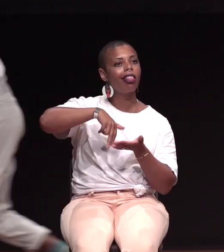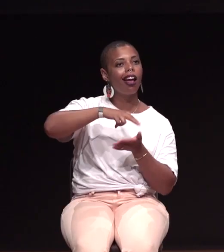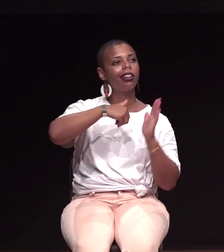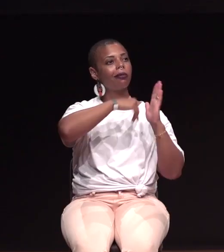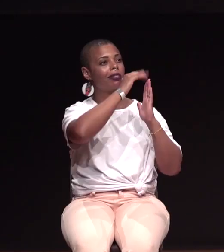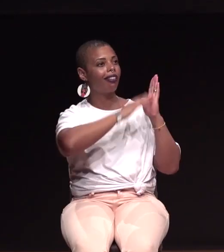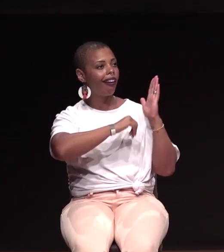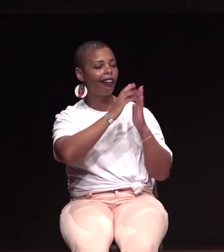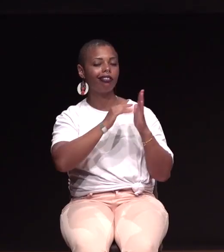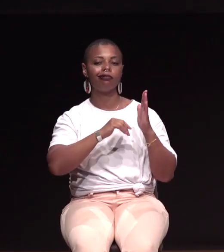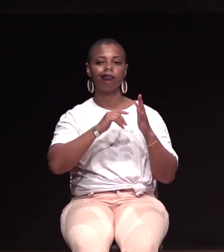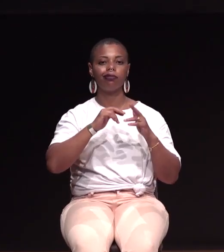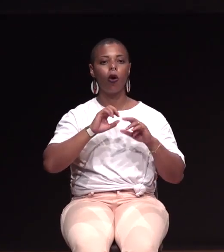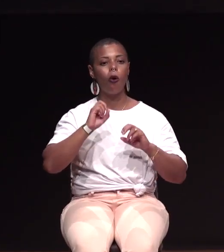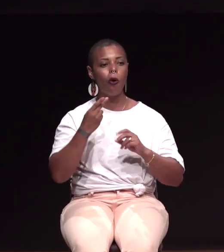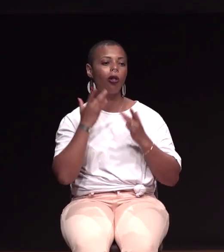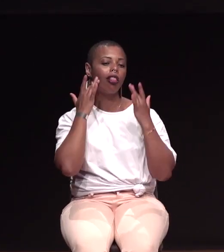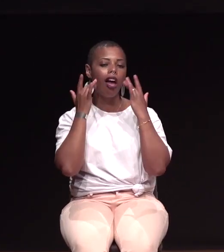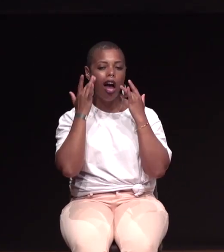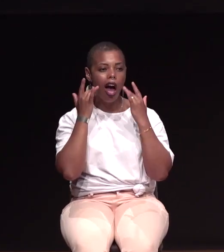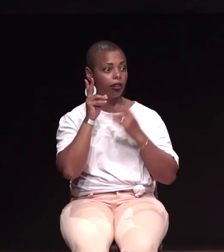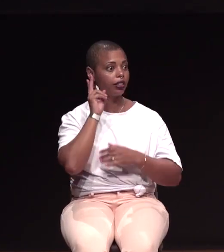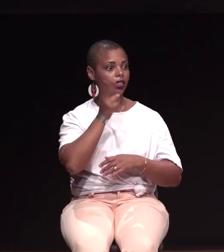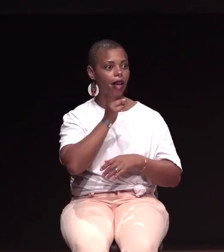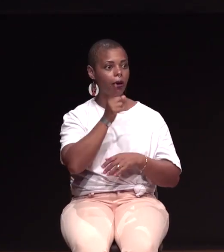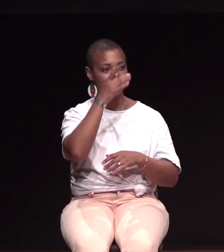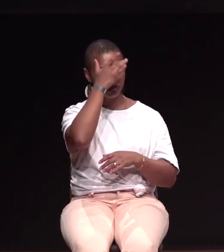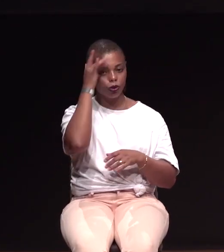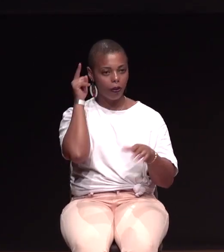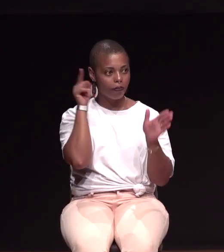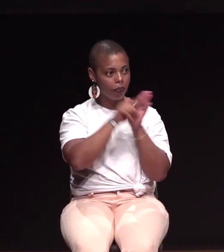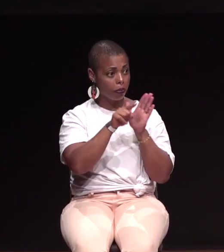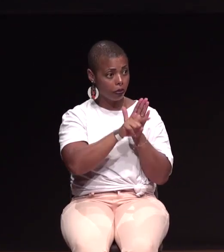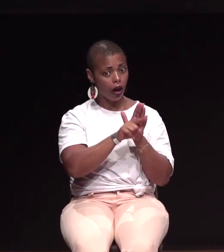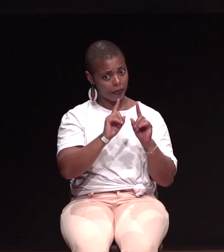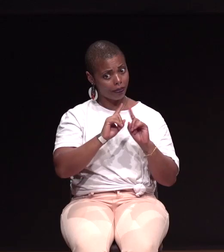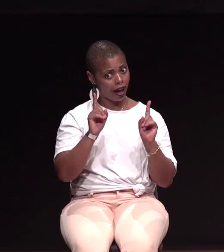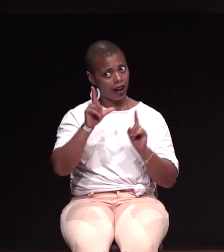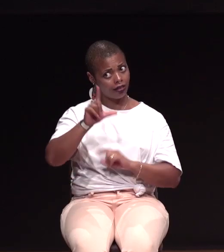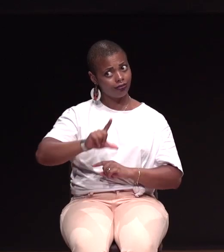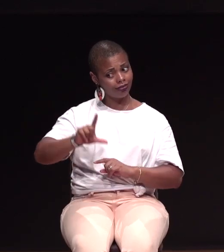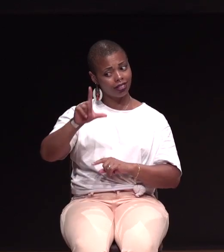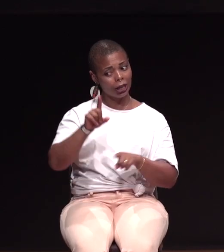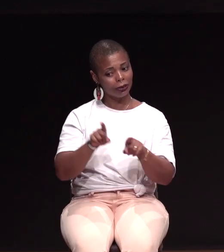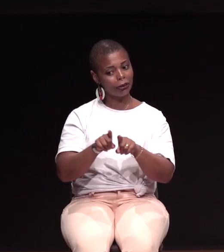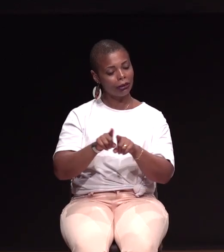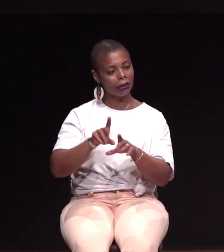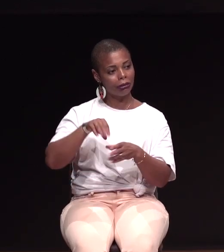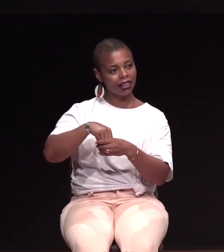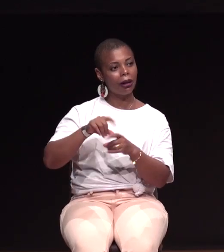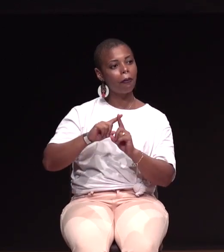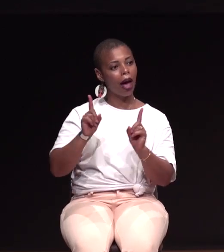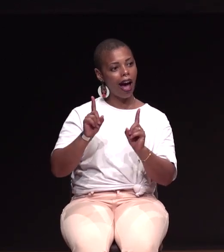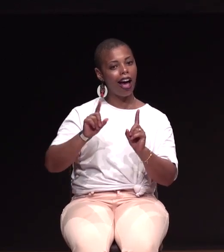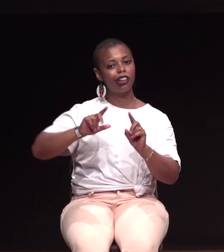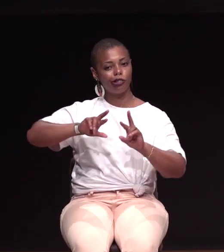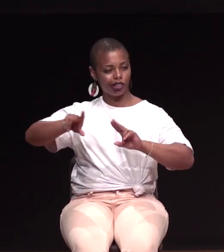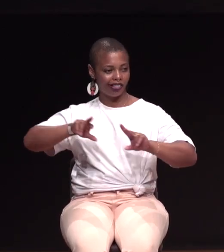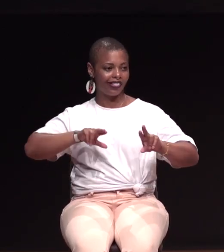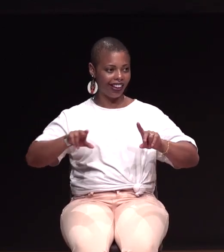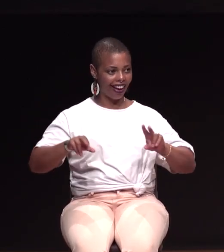mesmo o pessoal da dramaturgia, que é a literatura também, mas tem umas características